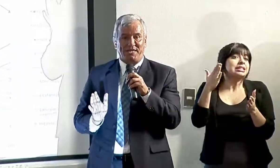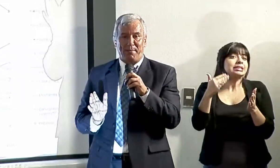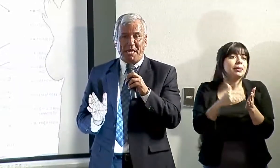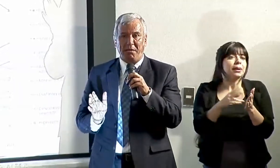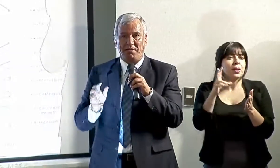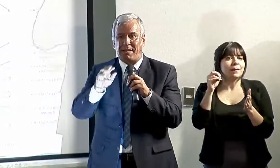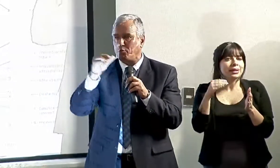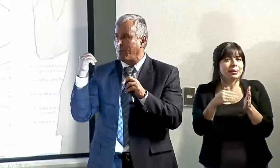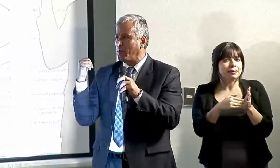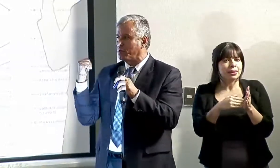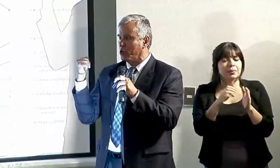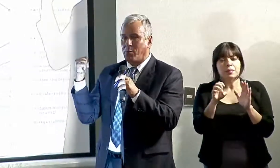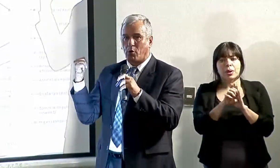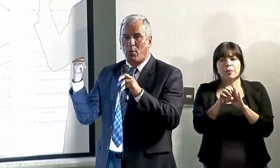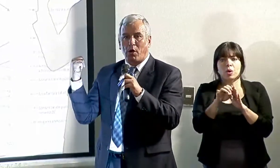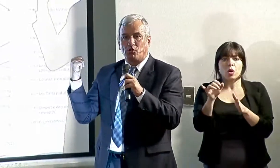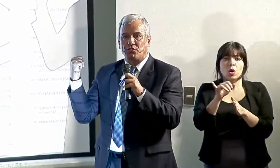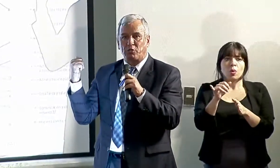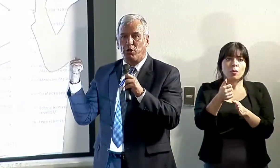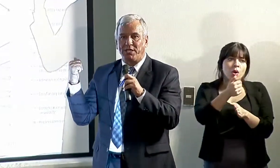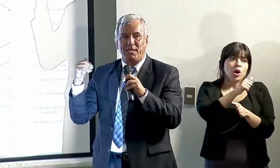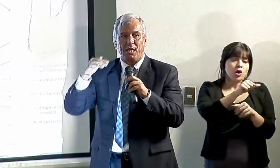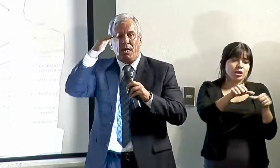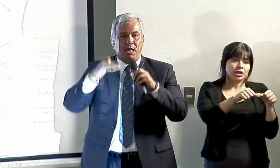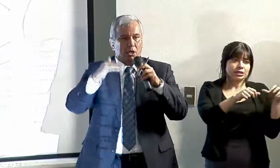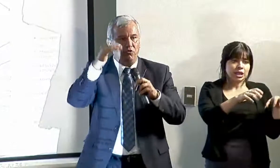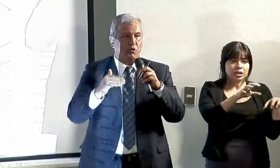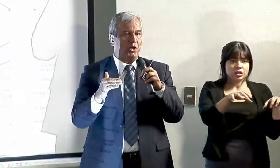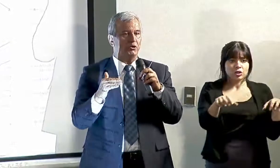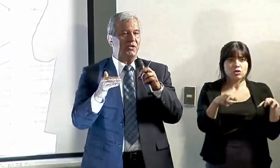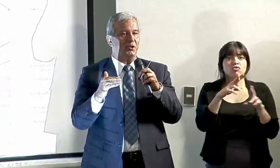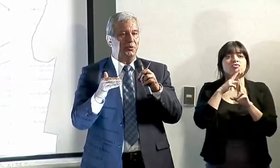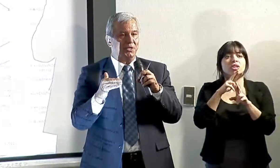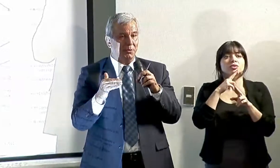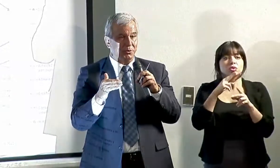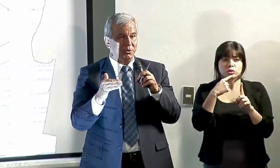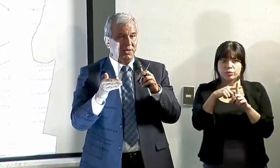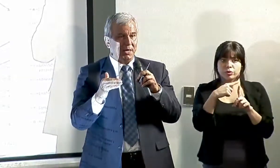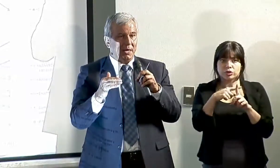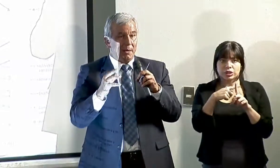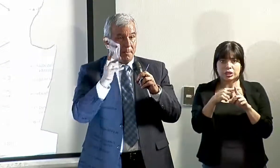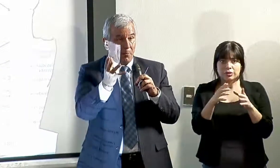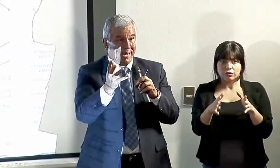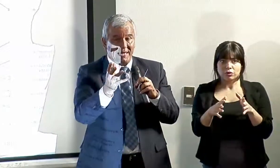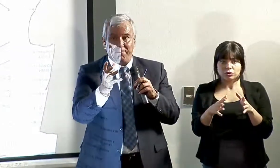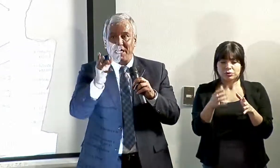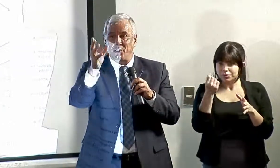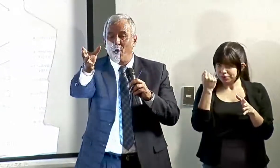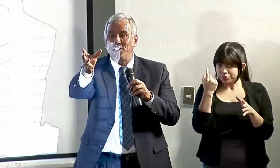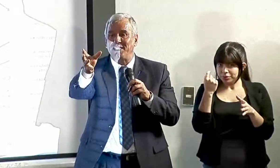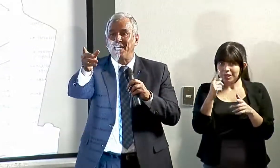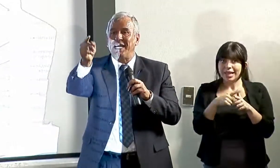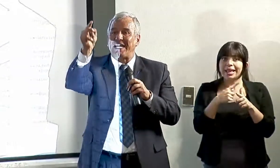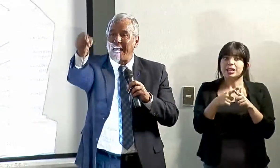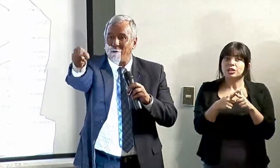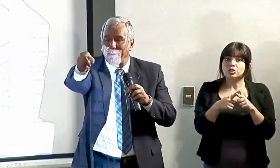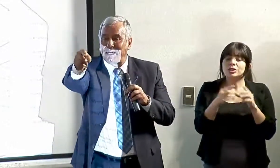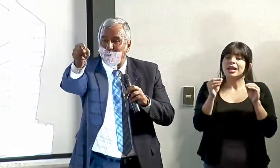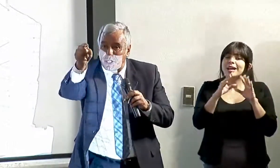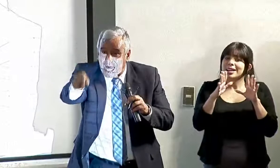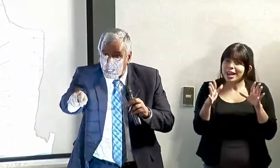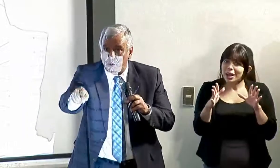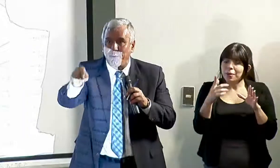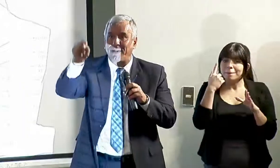15.000 o 20.000, digamos como en otros sectores, los resultados hubieran sido positivos. ¿Me comprenden? Entonces, claro